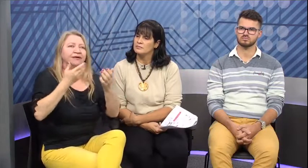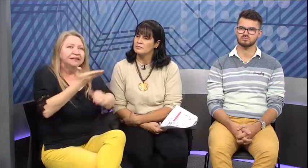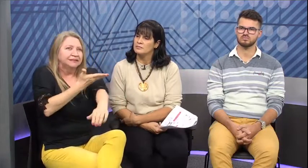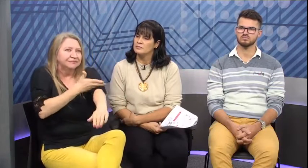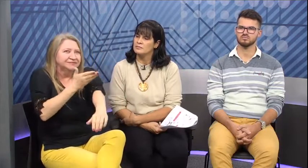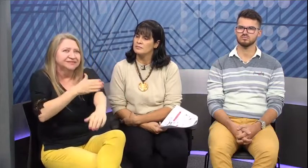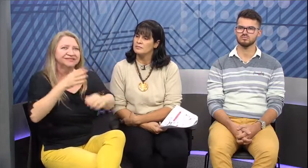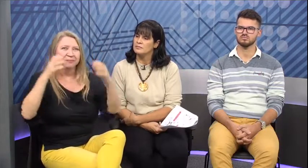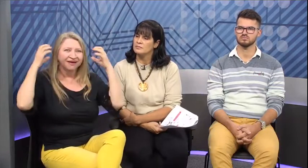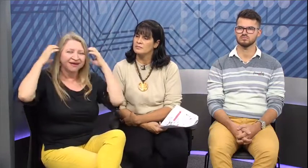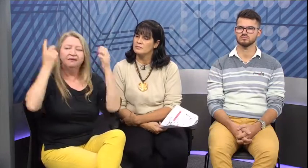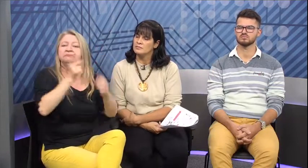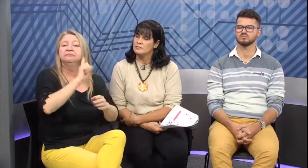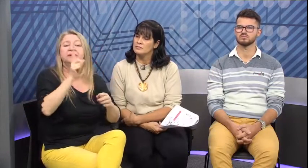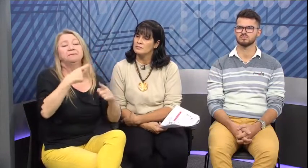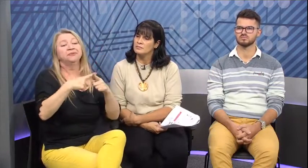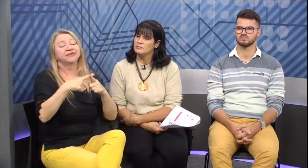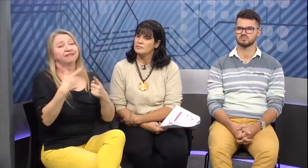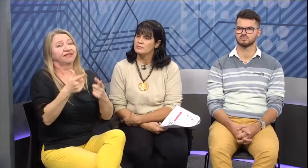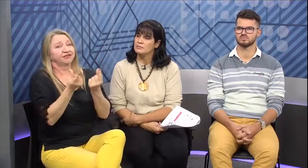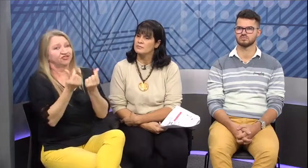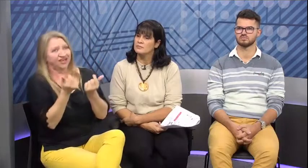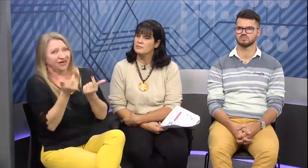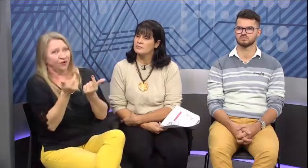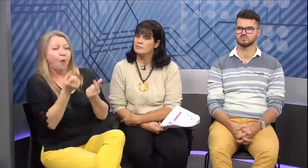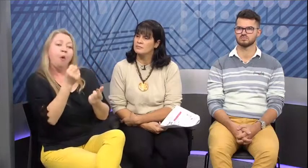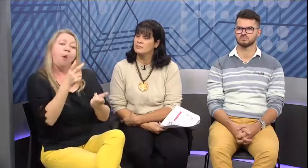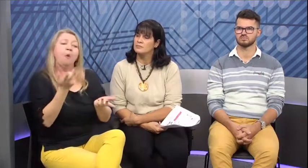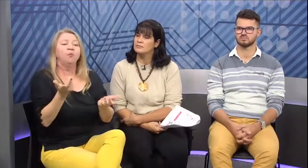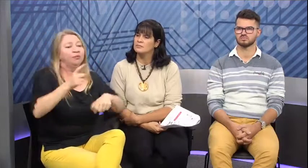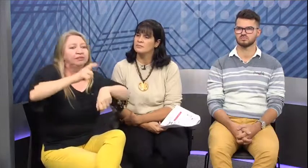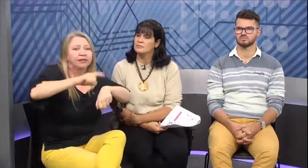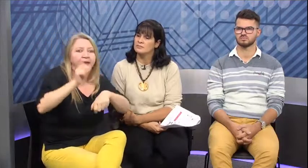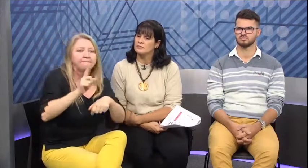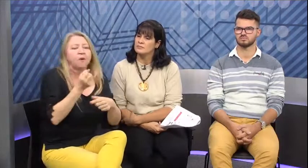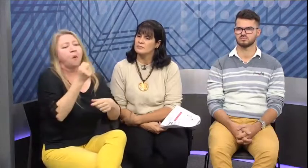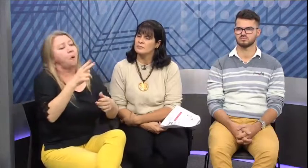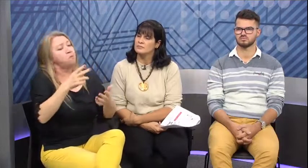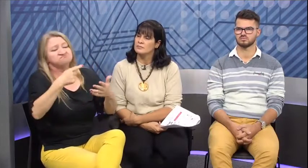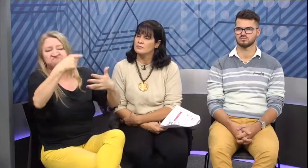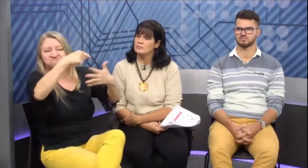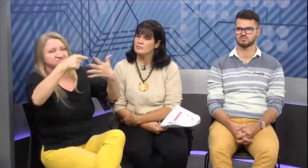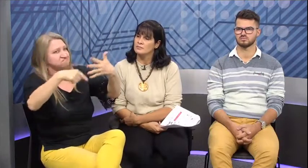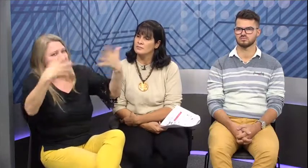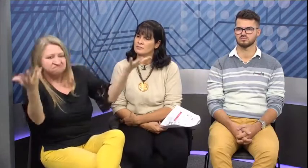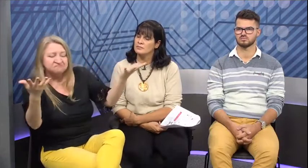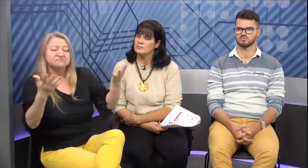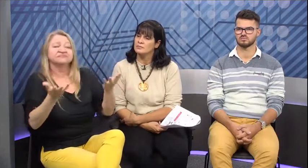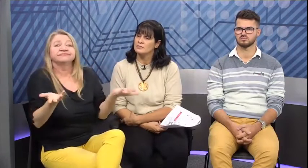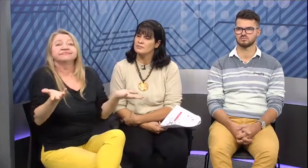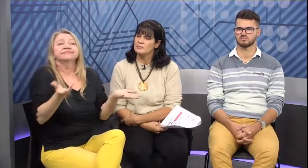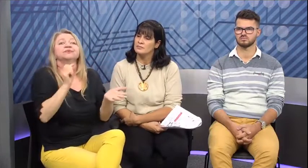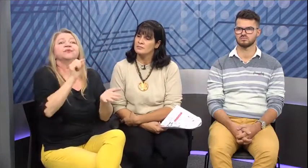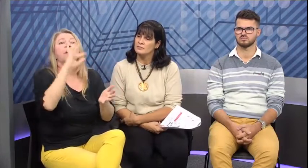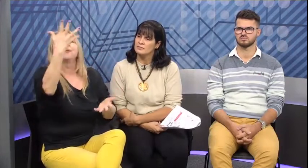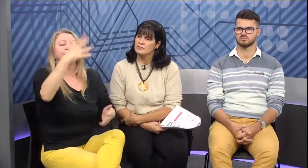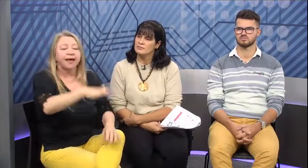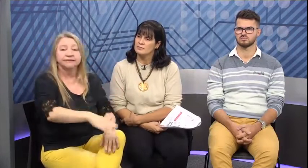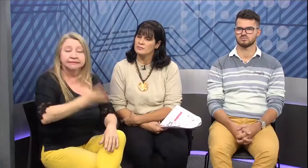em sessões de fonoterapia, não dão continuidade, às vezes por falta de recurso financeiro ou outros